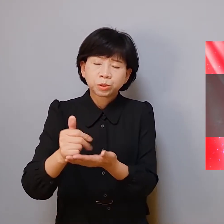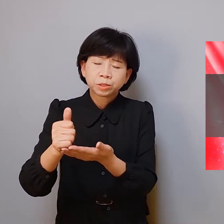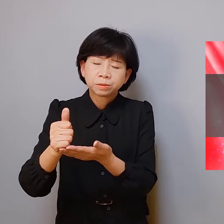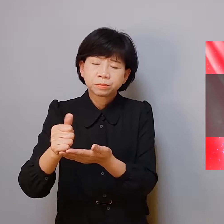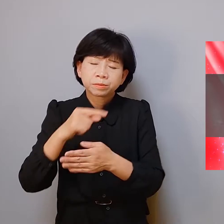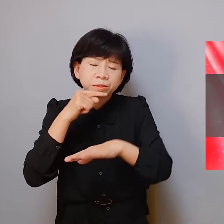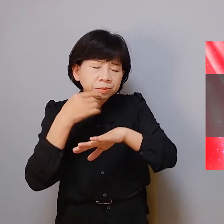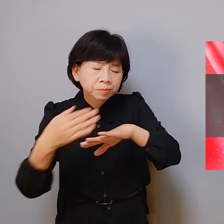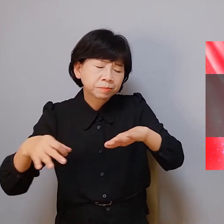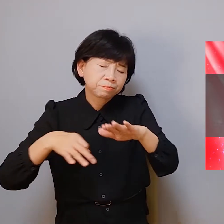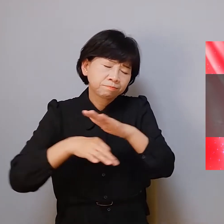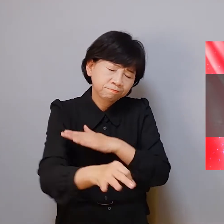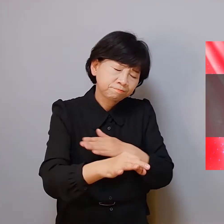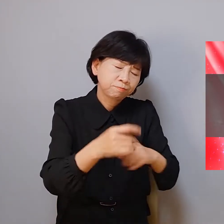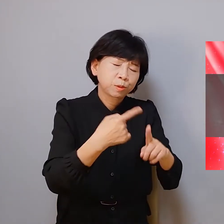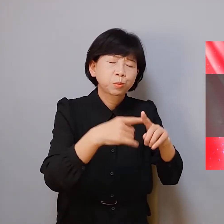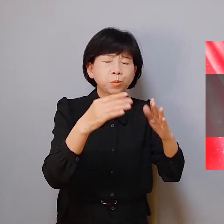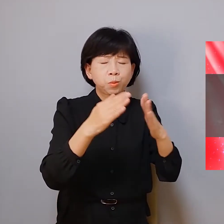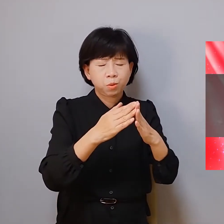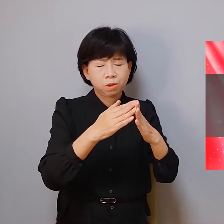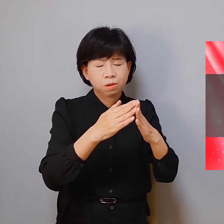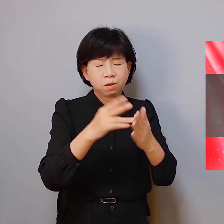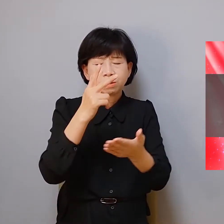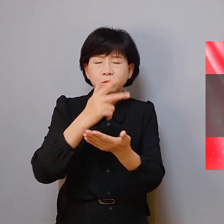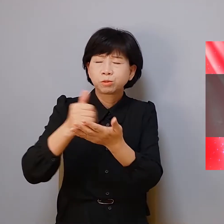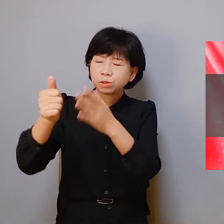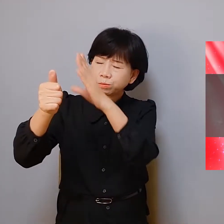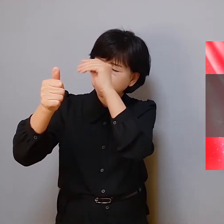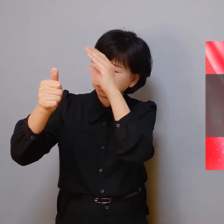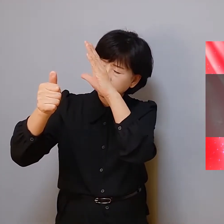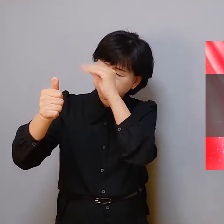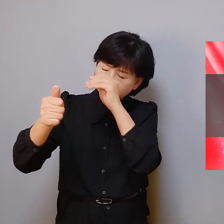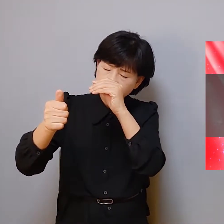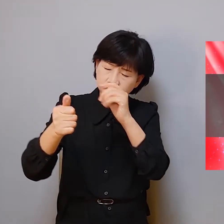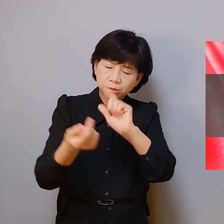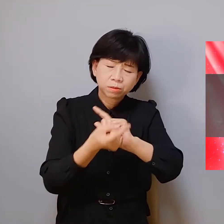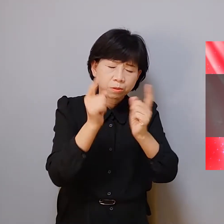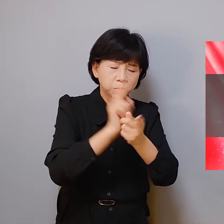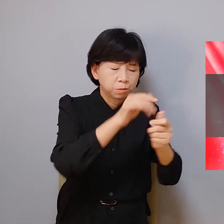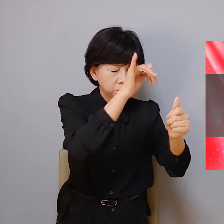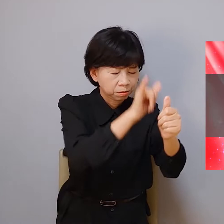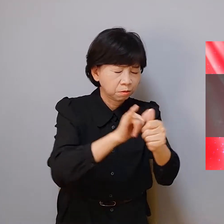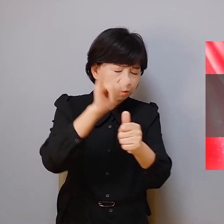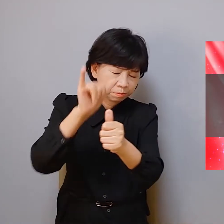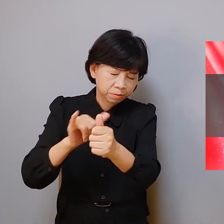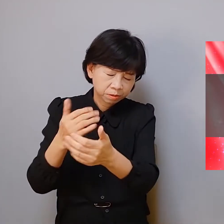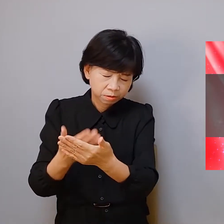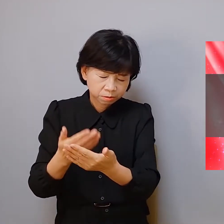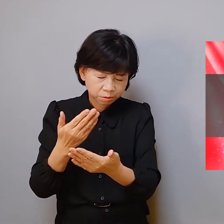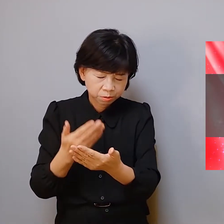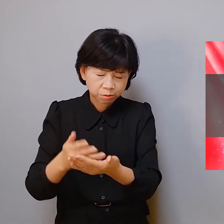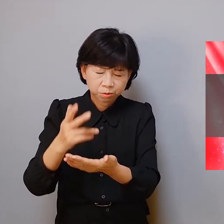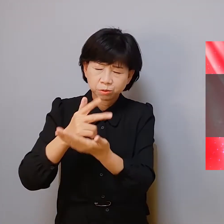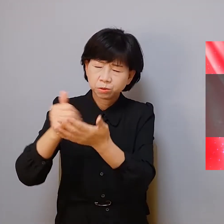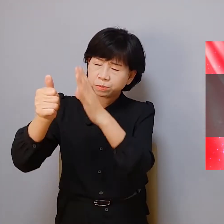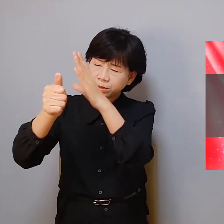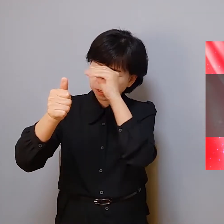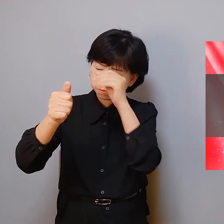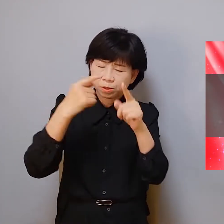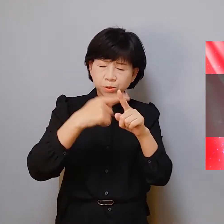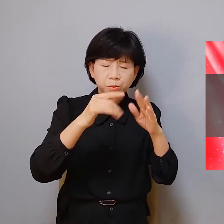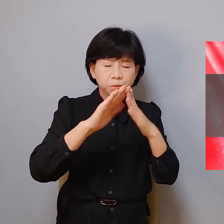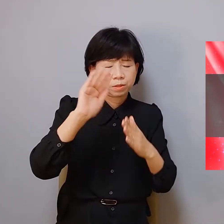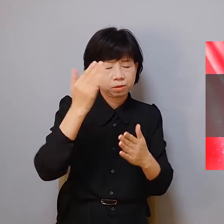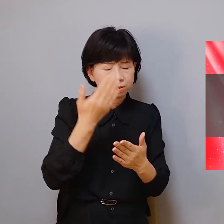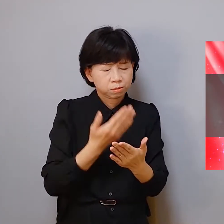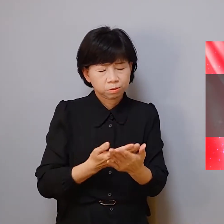주님의 피로 사신 교회도 주님을 본받아 서로 섬기는 공동체가 되게 하시고 주님을 닮아가는 교회가